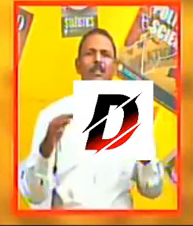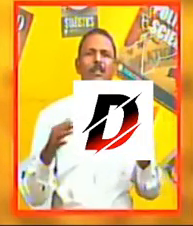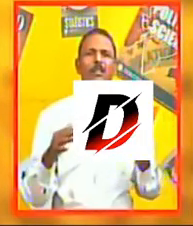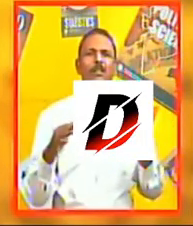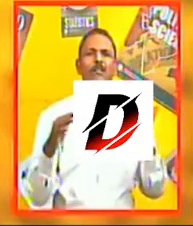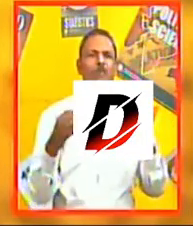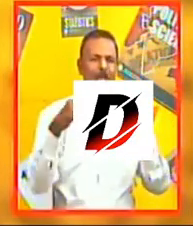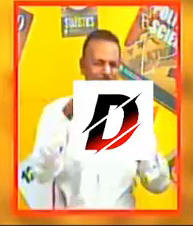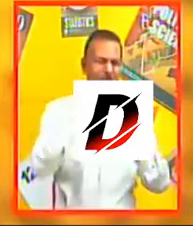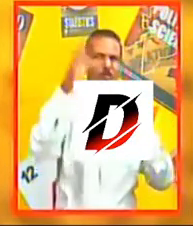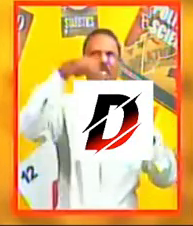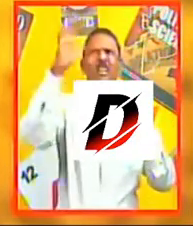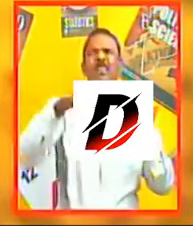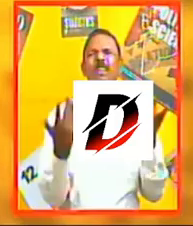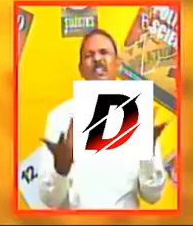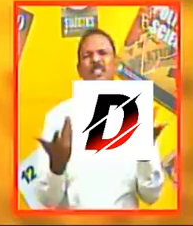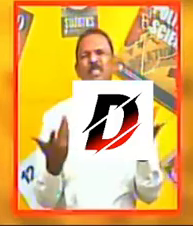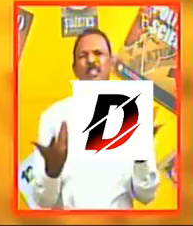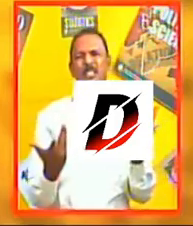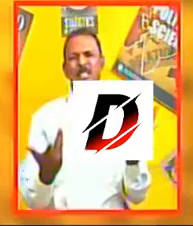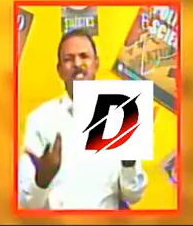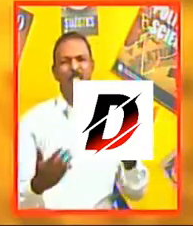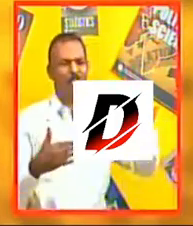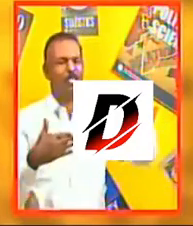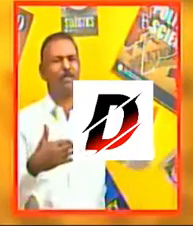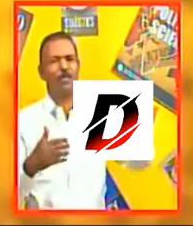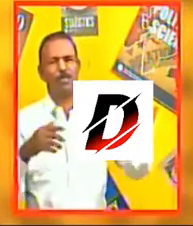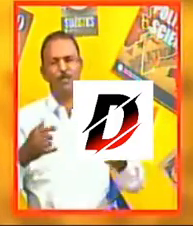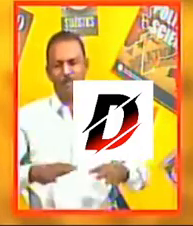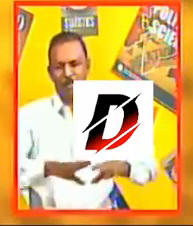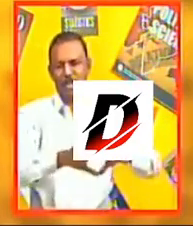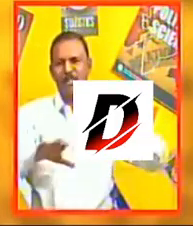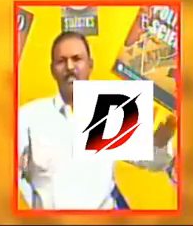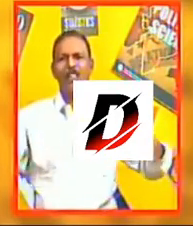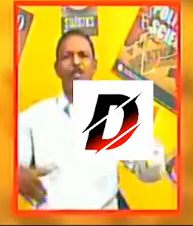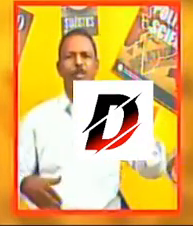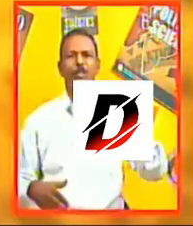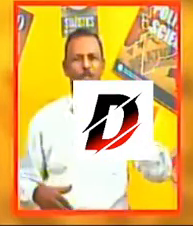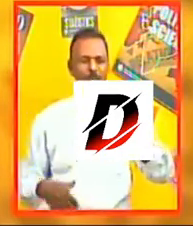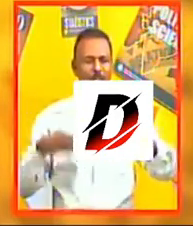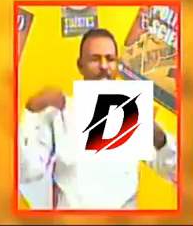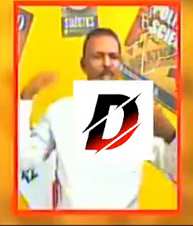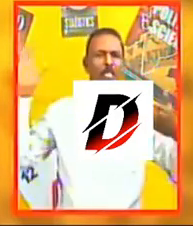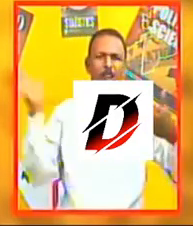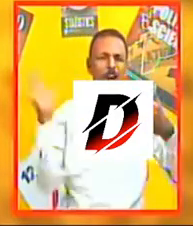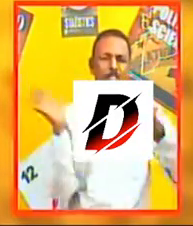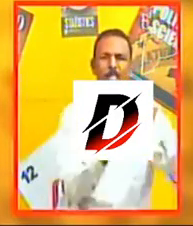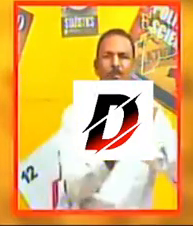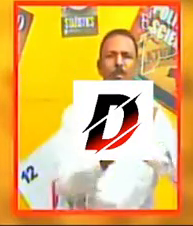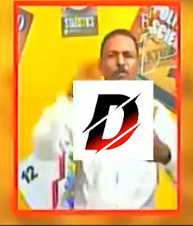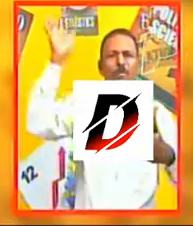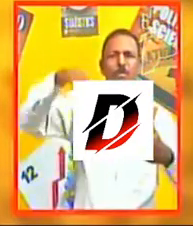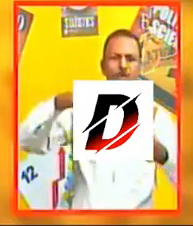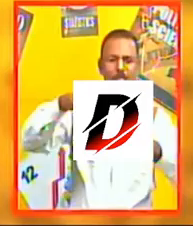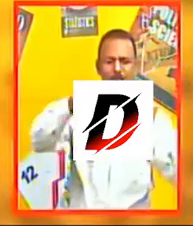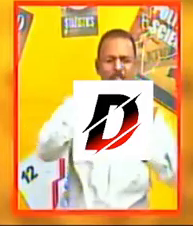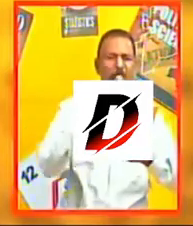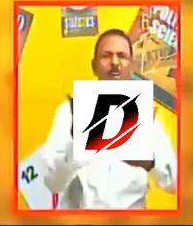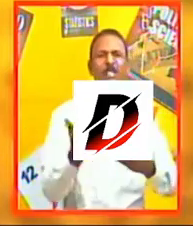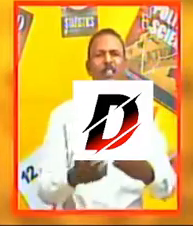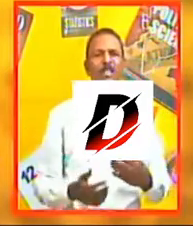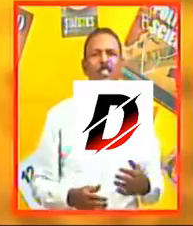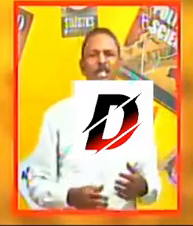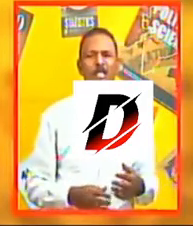இறங்கி வரக்கூடிய பார்த்தோம்னா மலை மறைவு பிரதேசம். பாருங்கள் ஒரு நிலத்தோற்றம், இதை நீங்கள் இன்னொரு மூலியமாக நீங்கள் இதை ஒப்பிட்டு